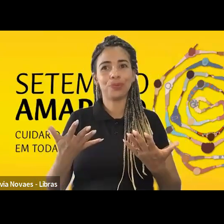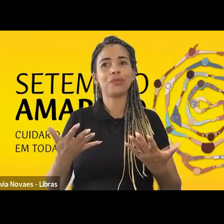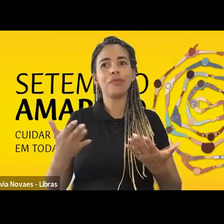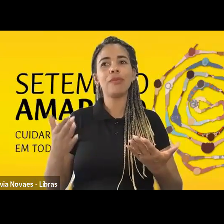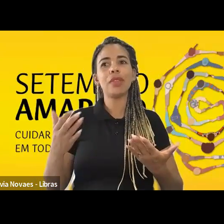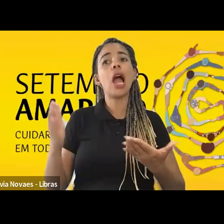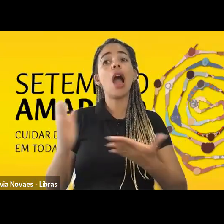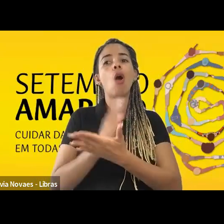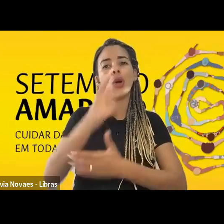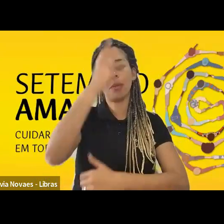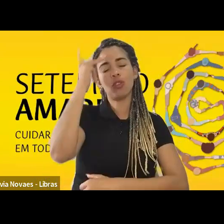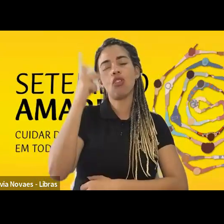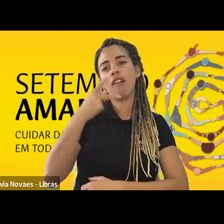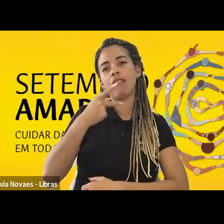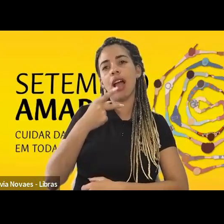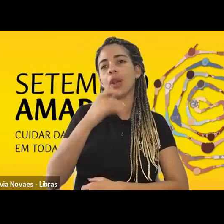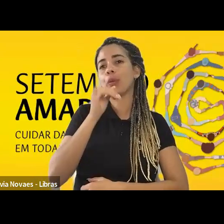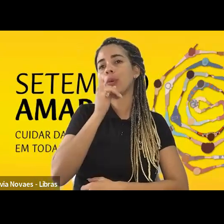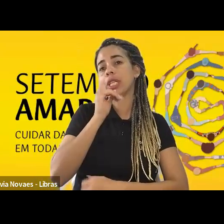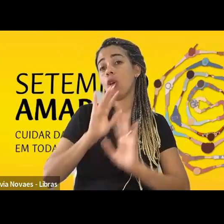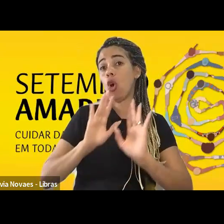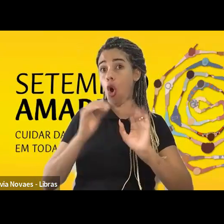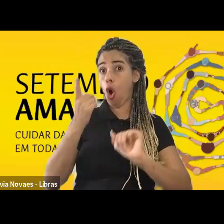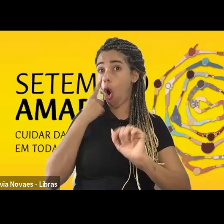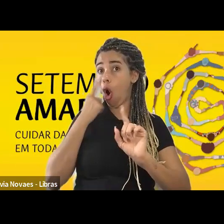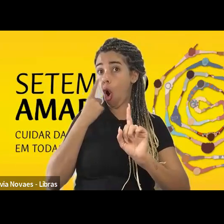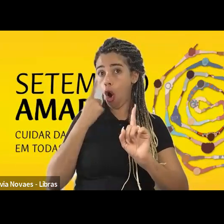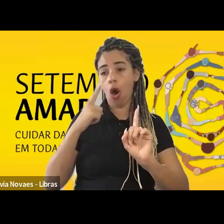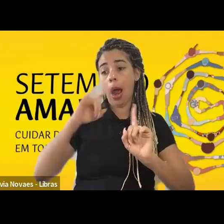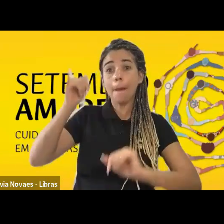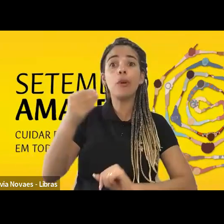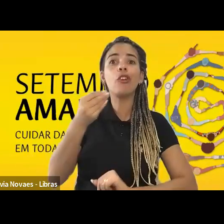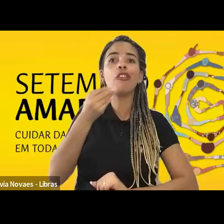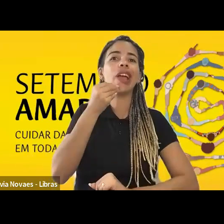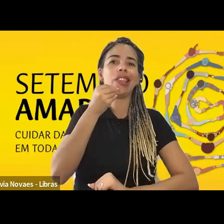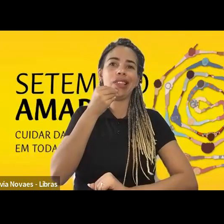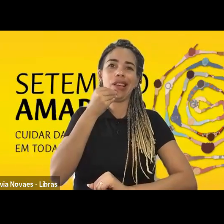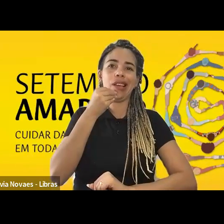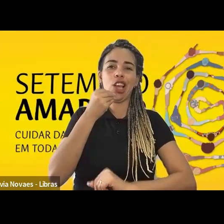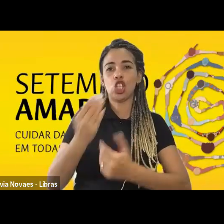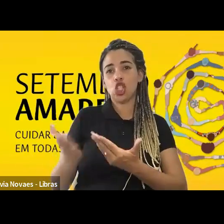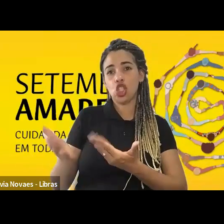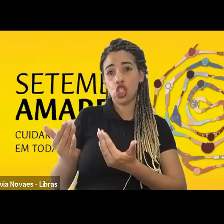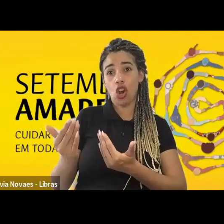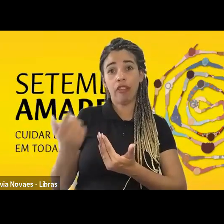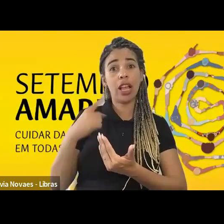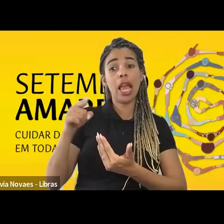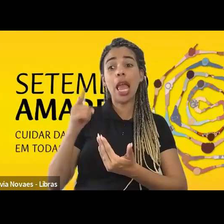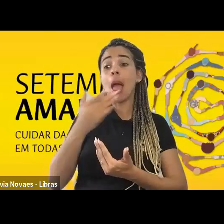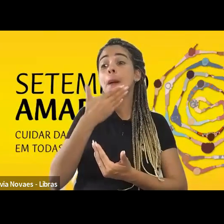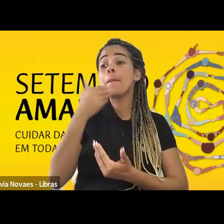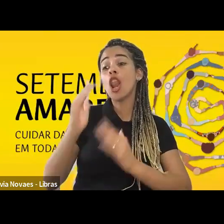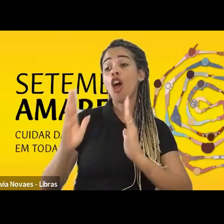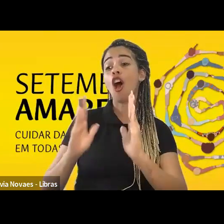ainda dizem algo do tipo: olha, aproveite porque a adolescência vai ser a melhor fase da sua